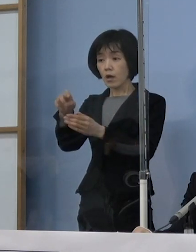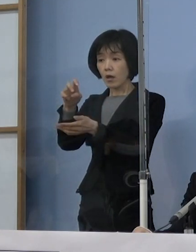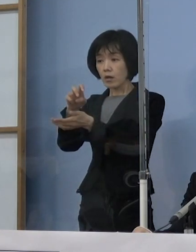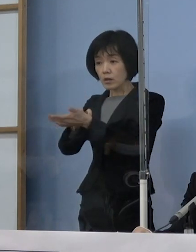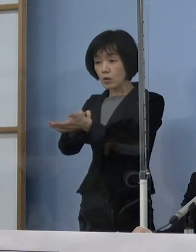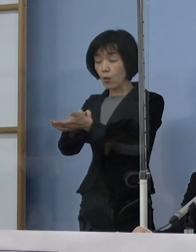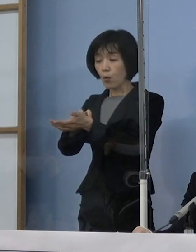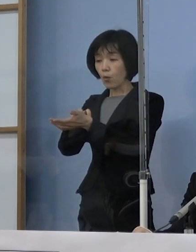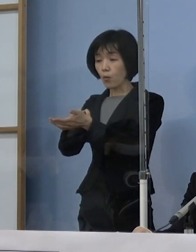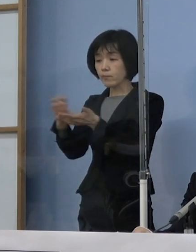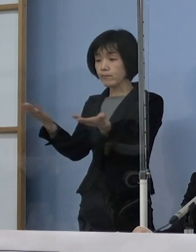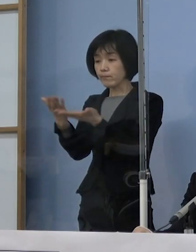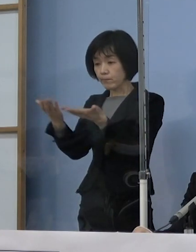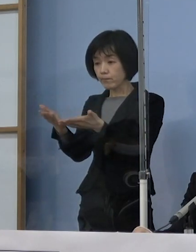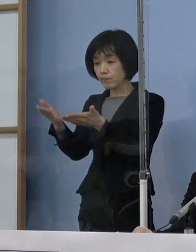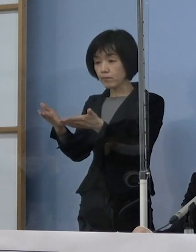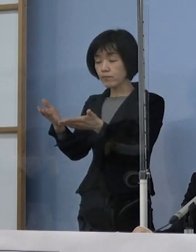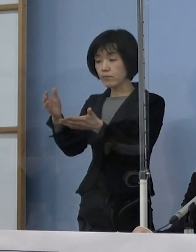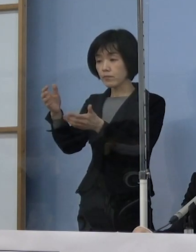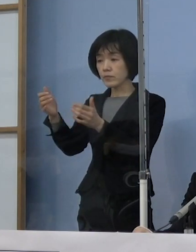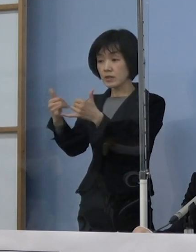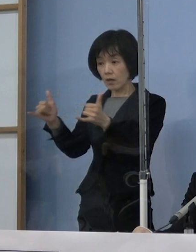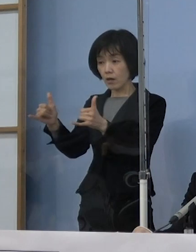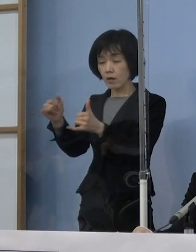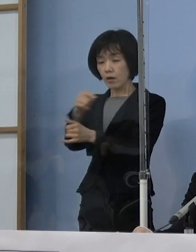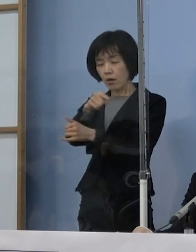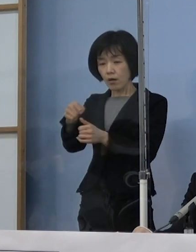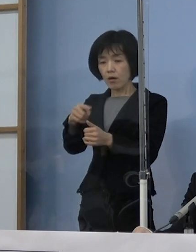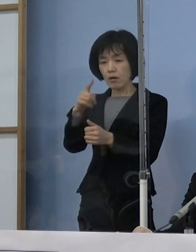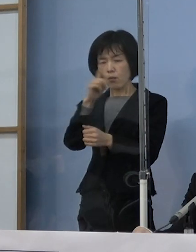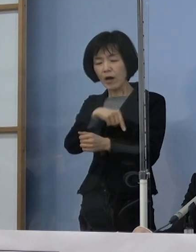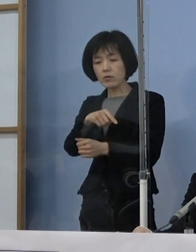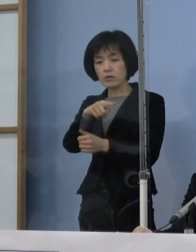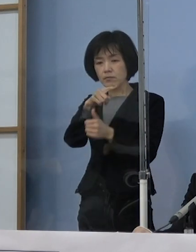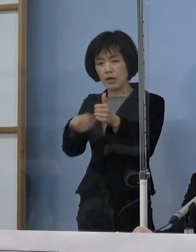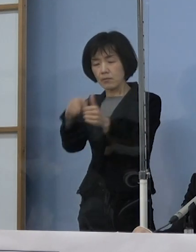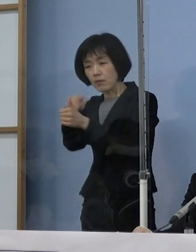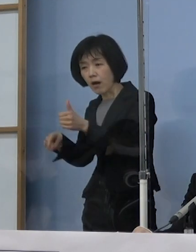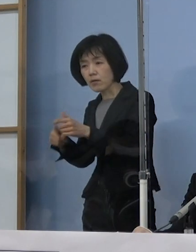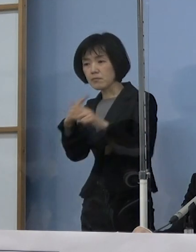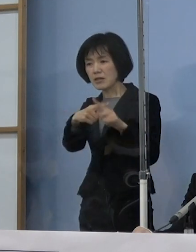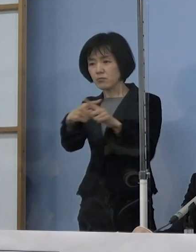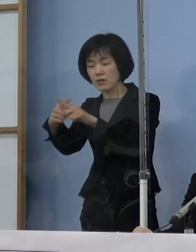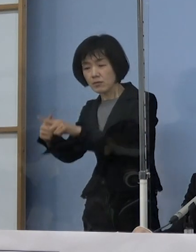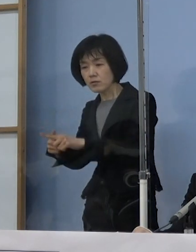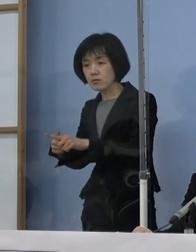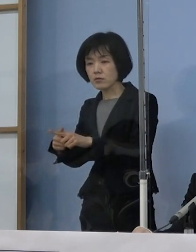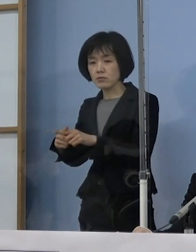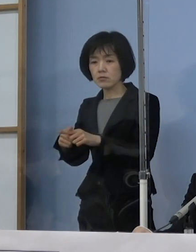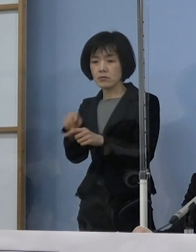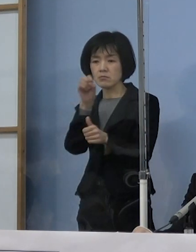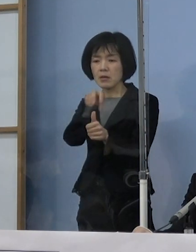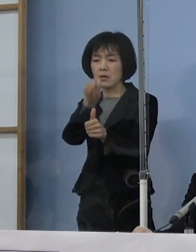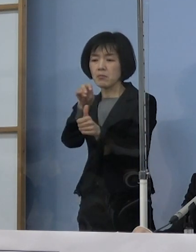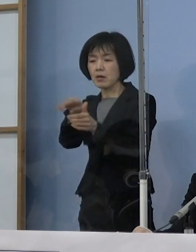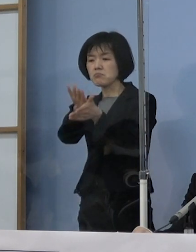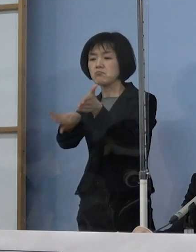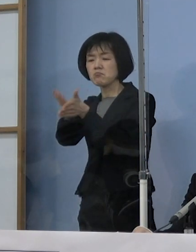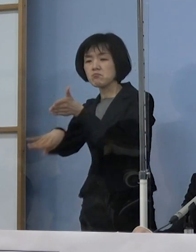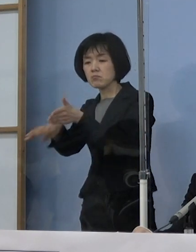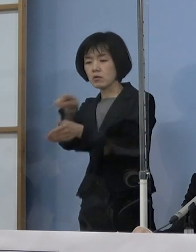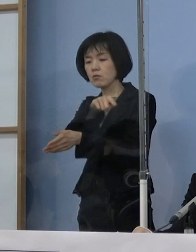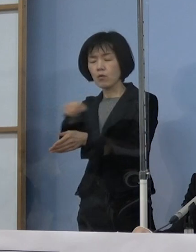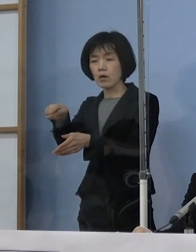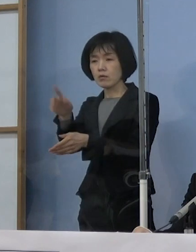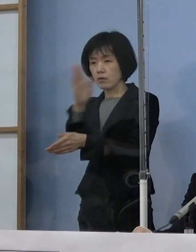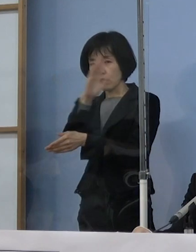従事者の皆様方に対し、いわれのない誹謗中傷、あるいは心ない発言などは絶対にやめていただきます